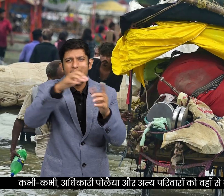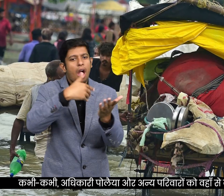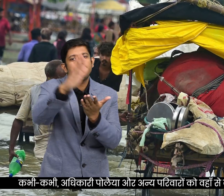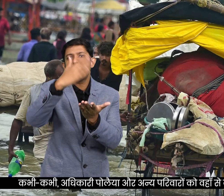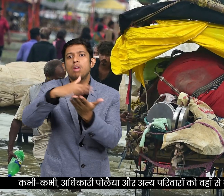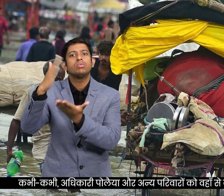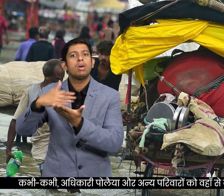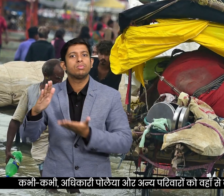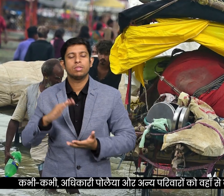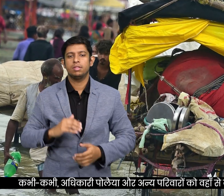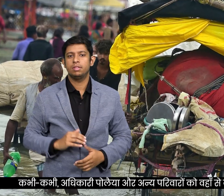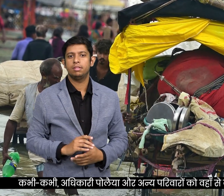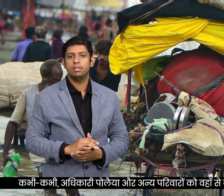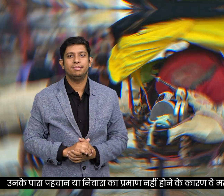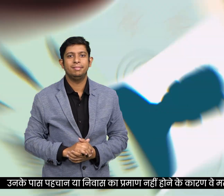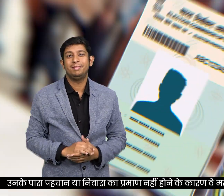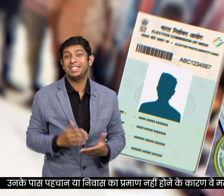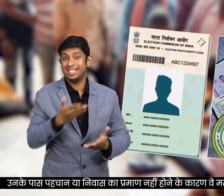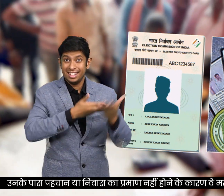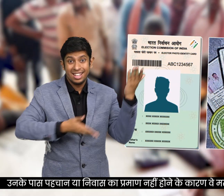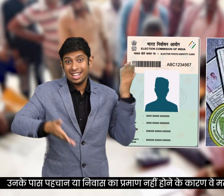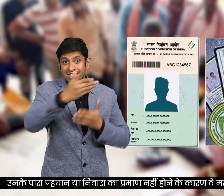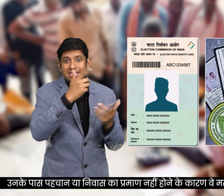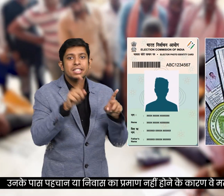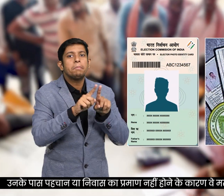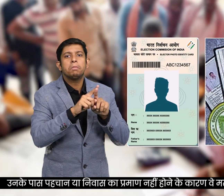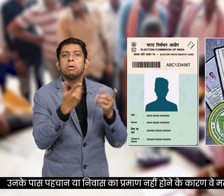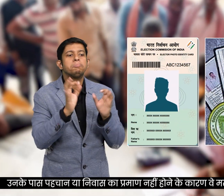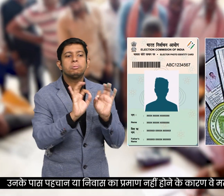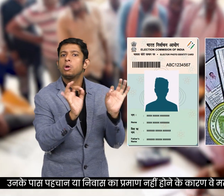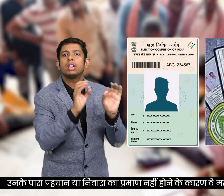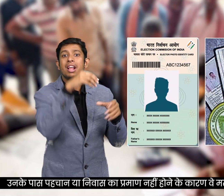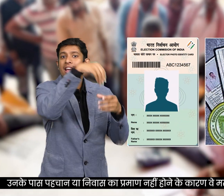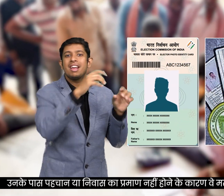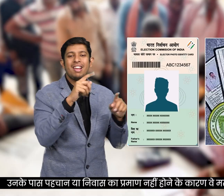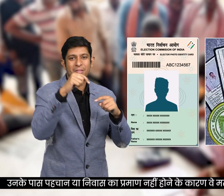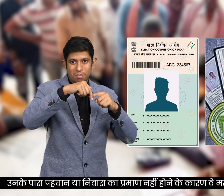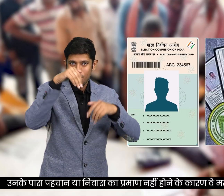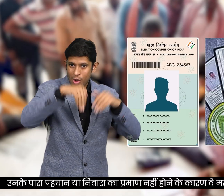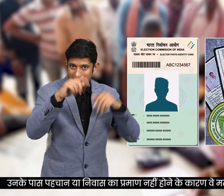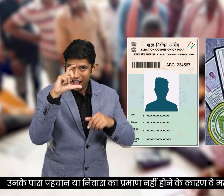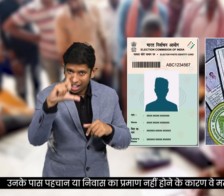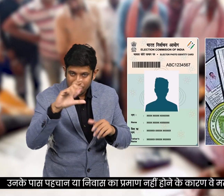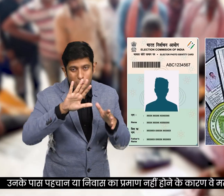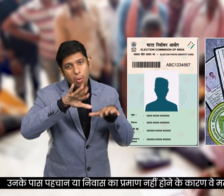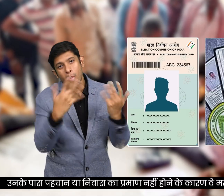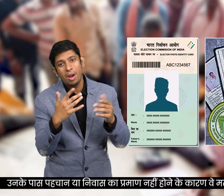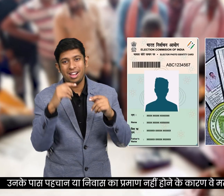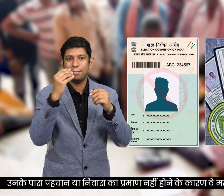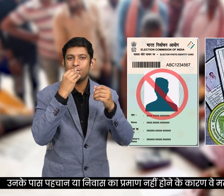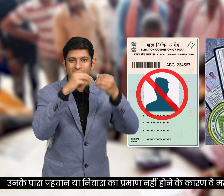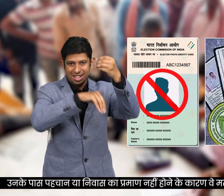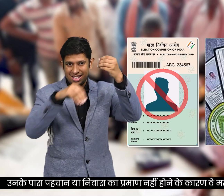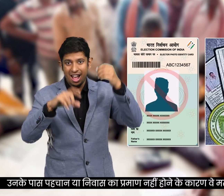बाहर निकाल देते हैं। उनके पास पहचान या निवास का प्रमाण नहीं होने के